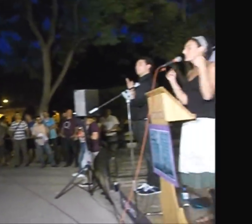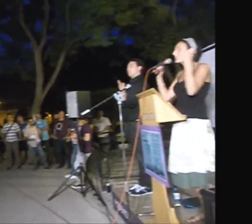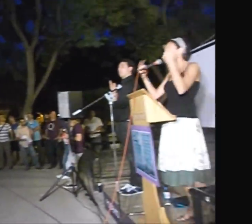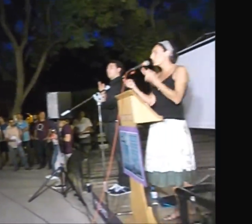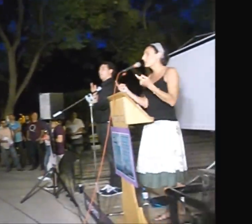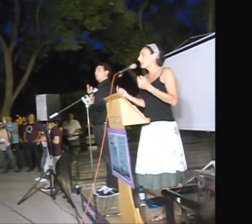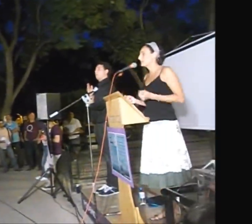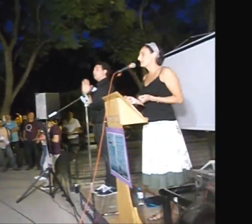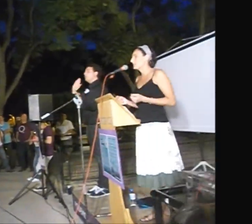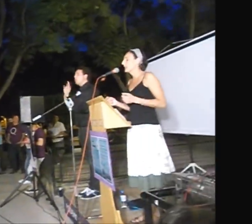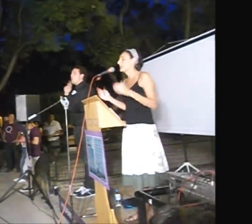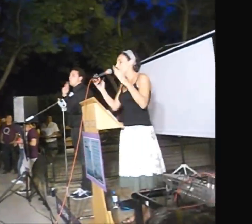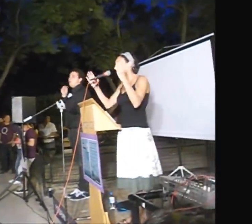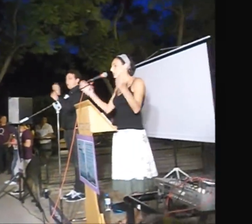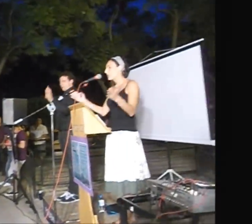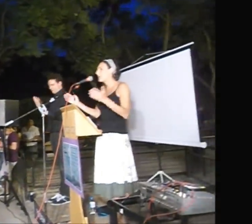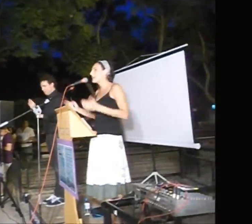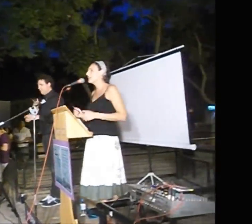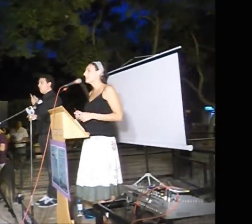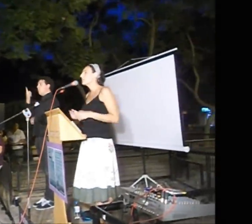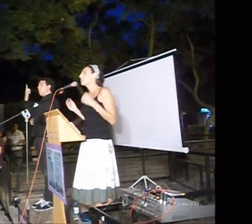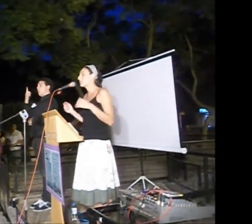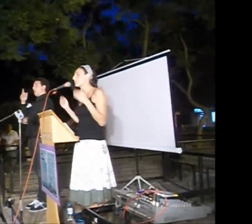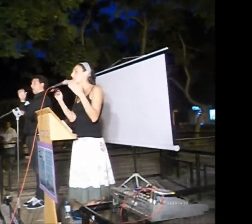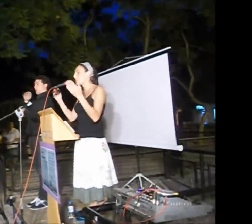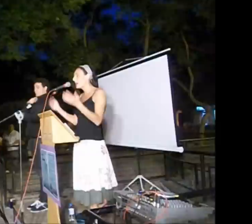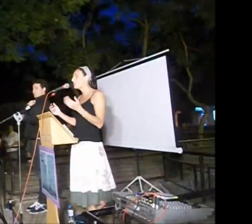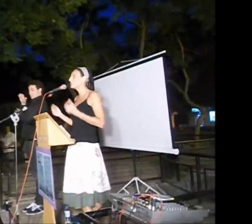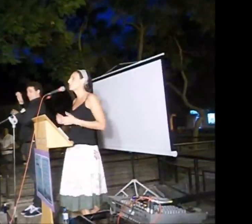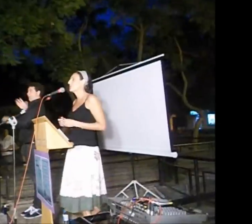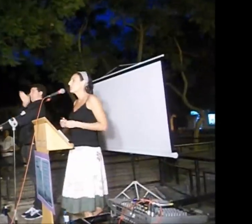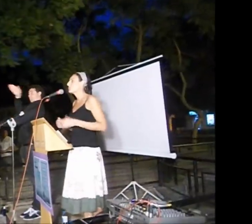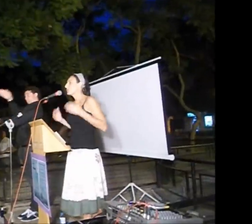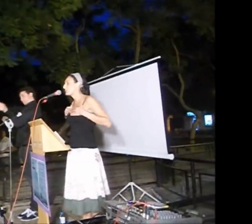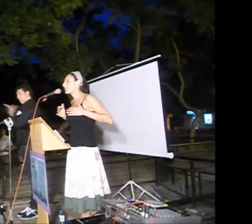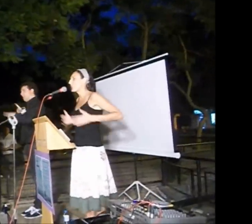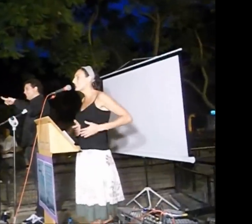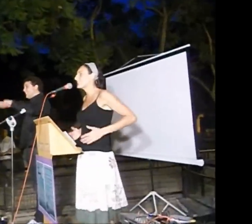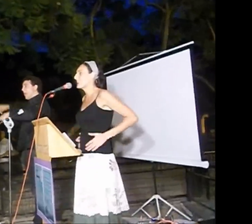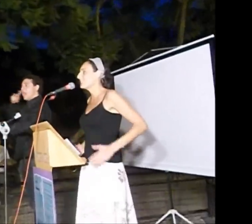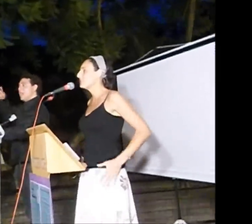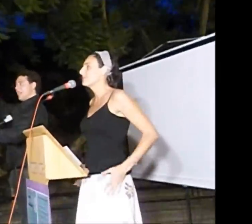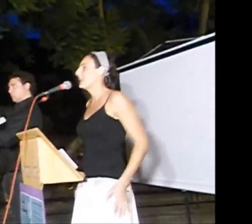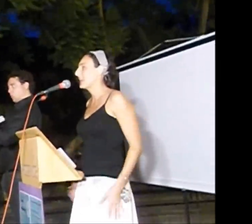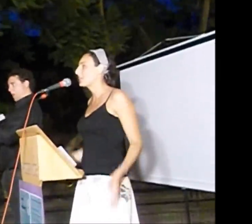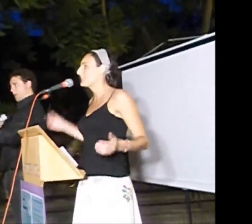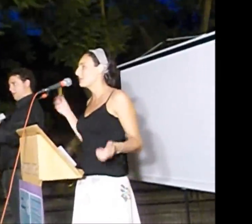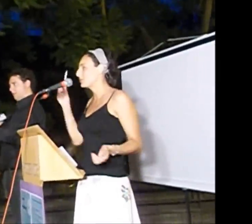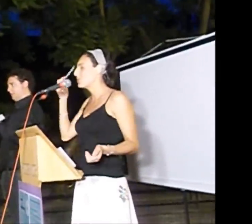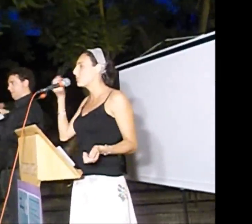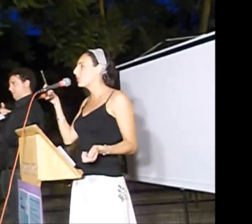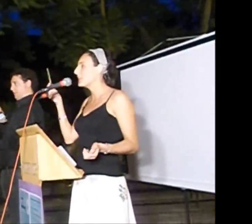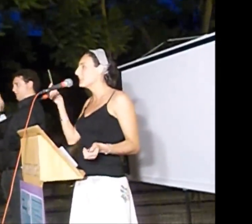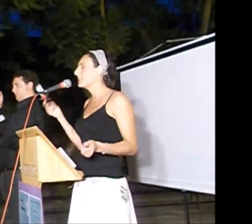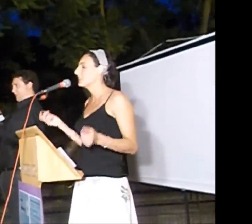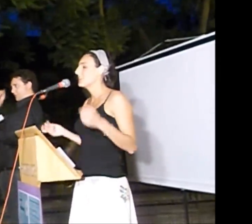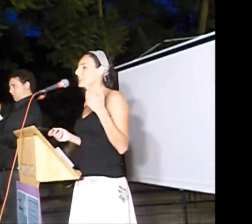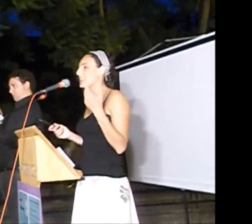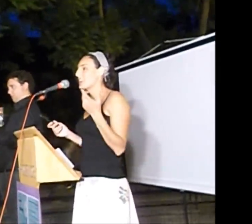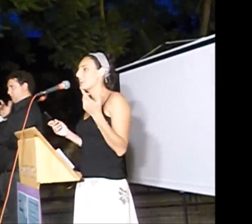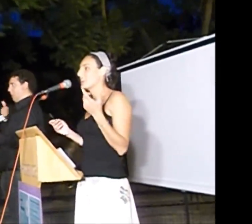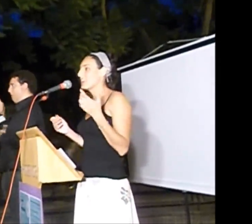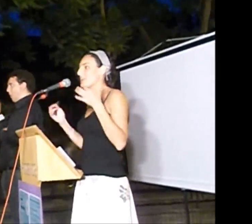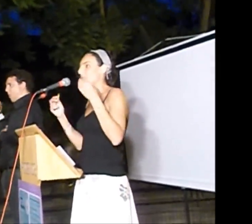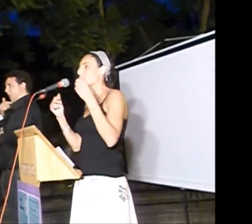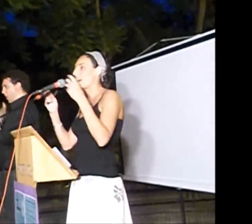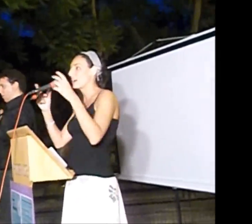unas salas de lectura en la comisión europea donde nosotros vamos donde nos registran para que no metamos ni un voli